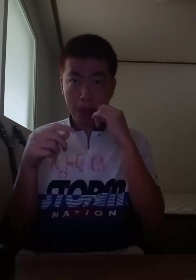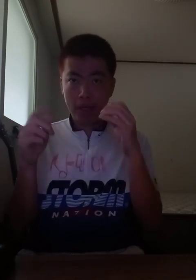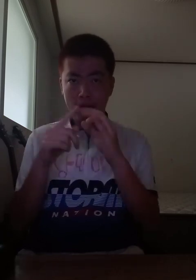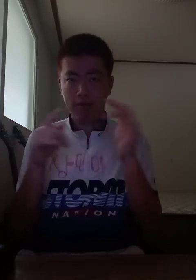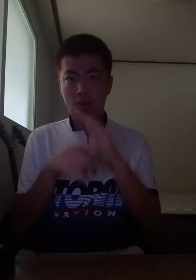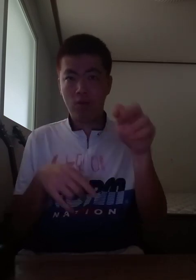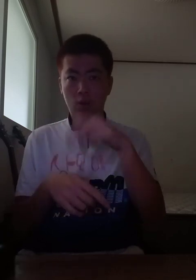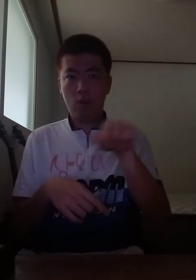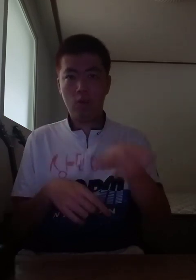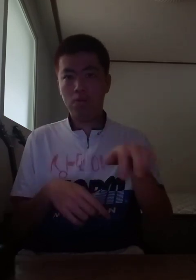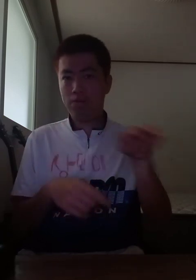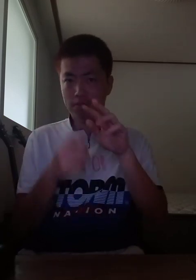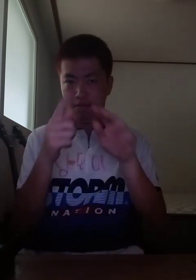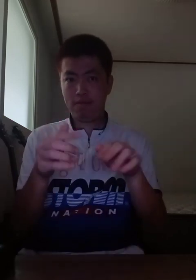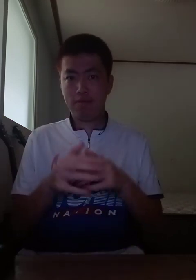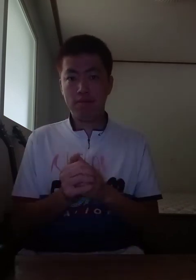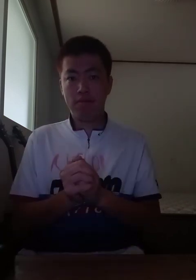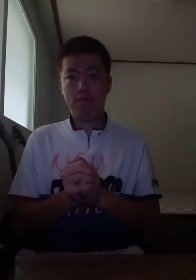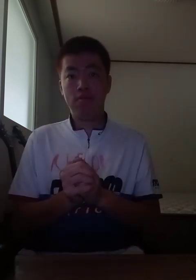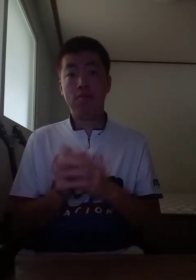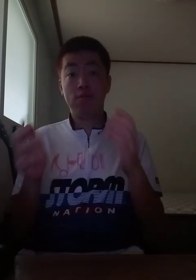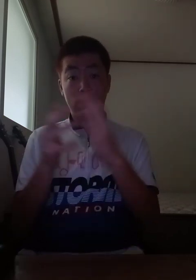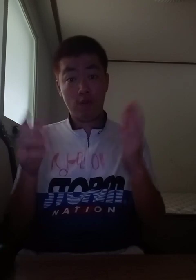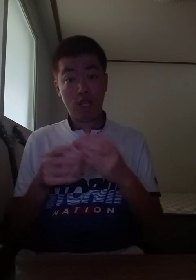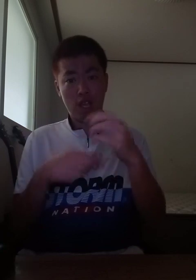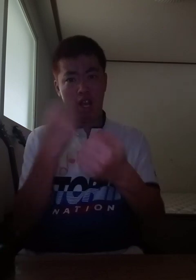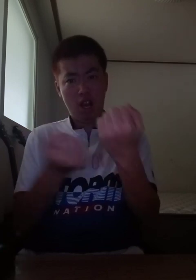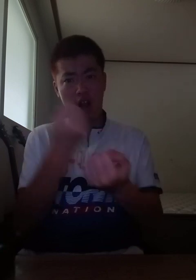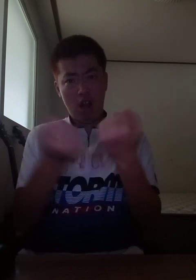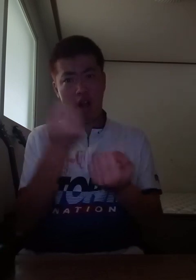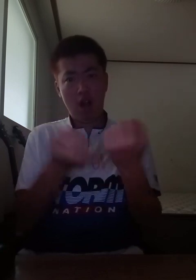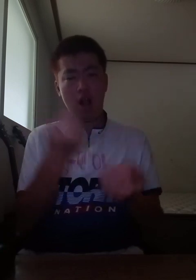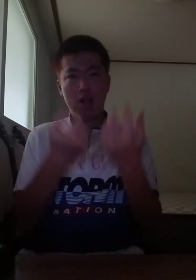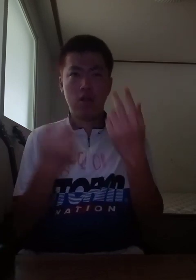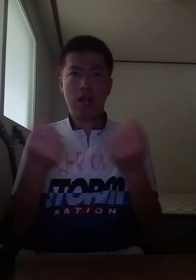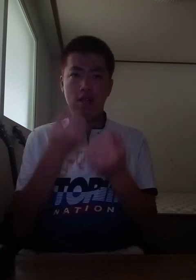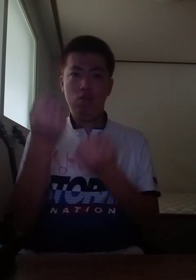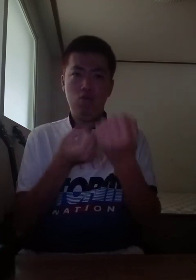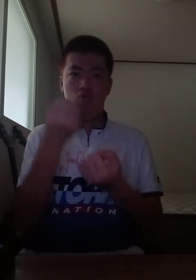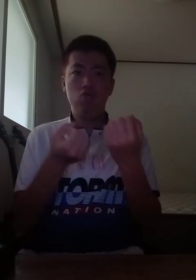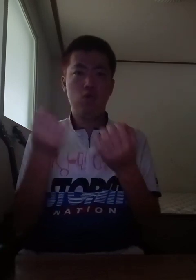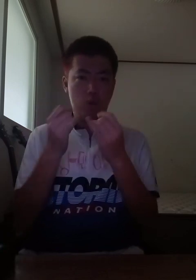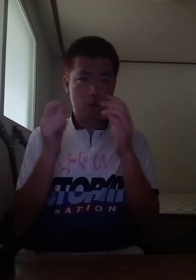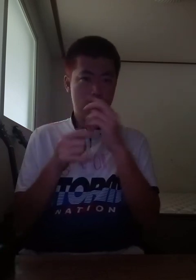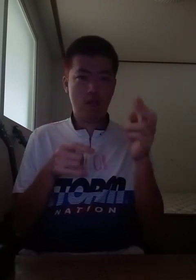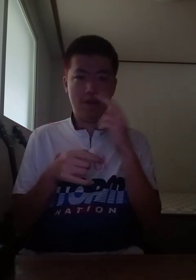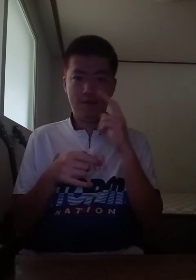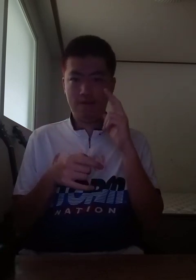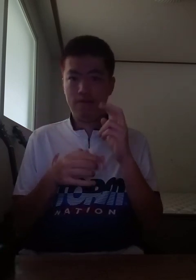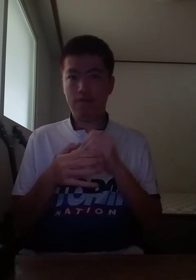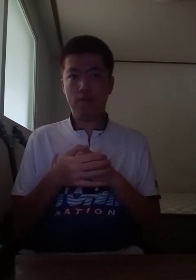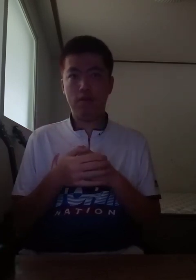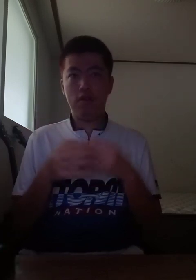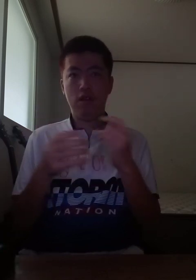일대를 돌아봤습니다. 차량과 자전거가 함께 다니는 자전거 우선도로가 나옵니다. 차량이 무서운